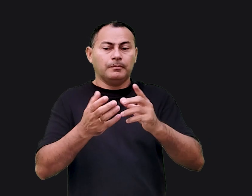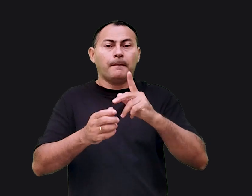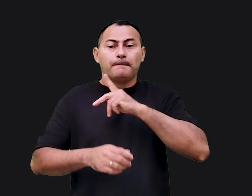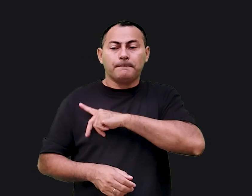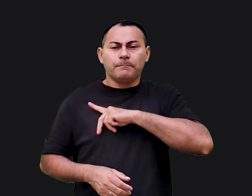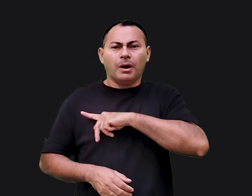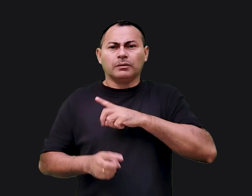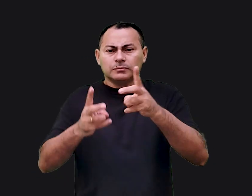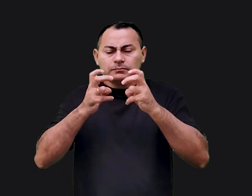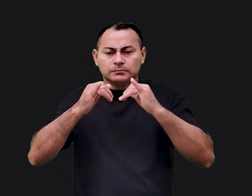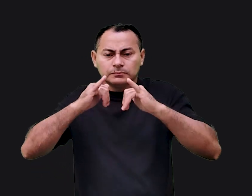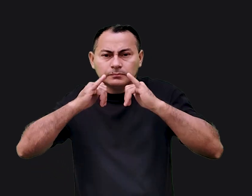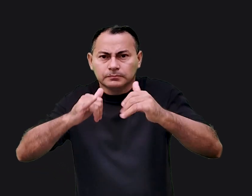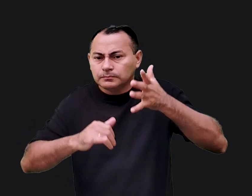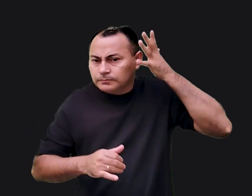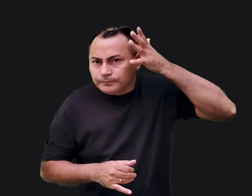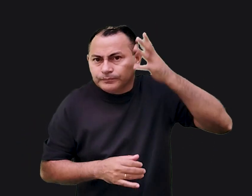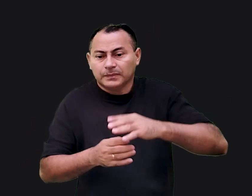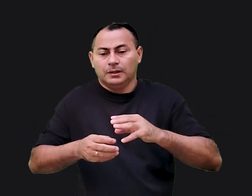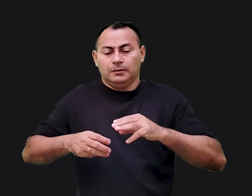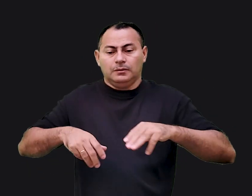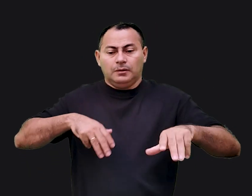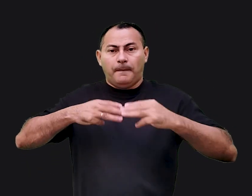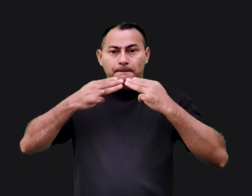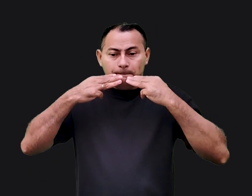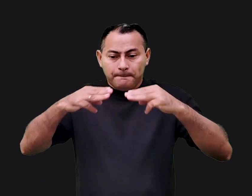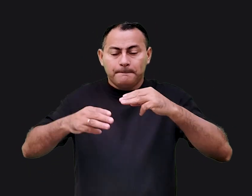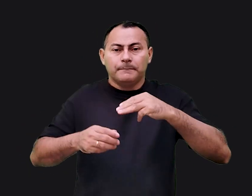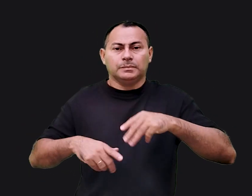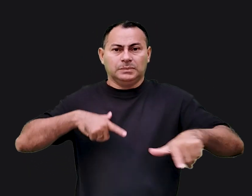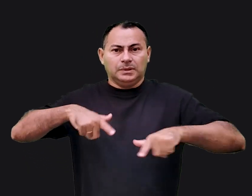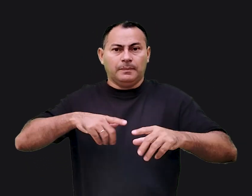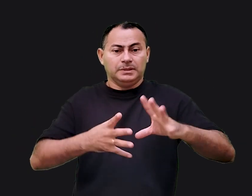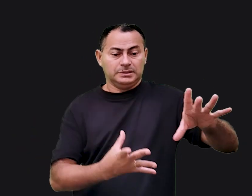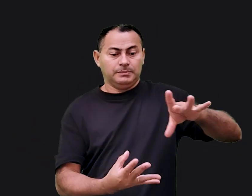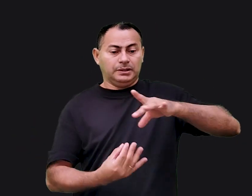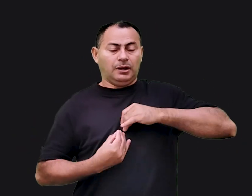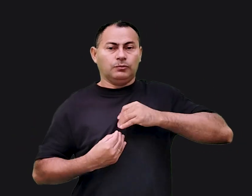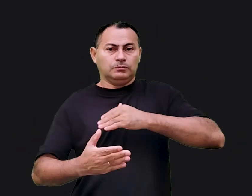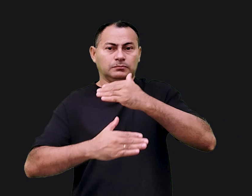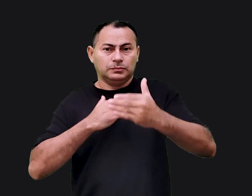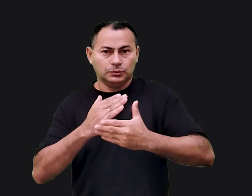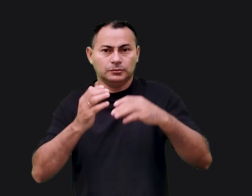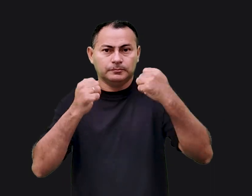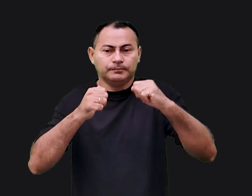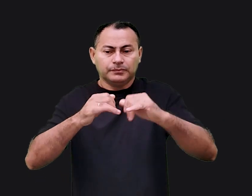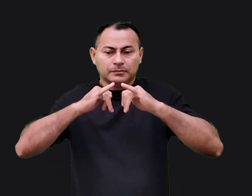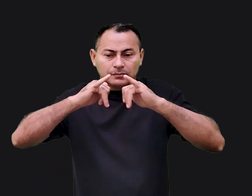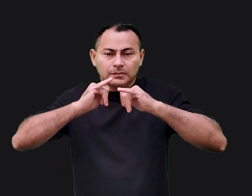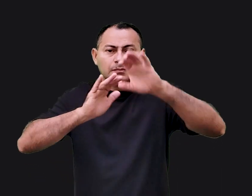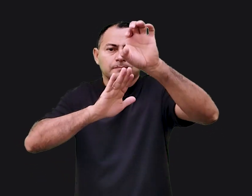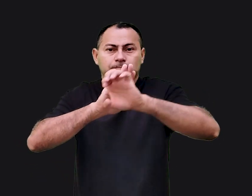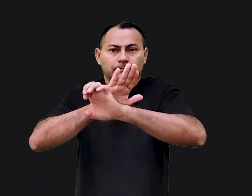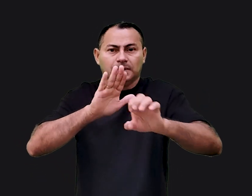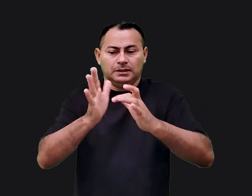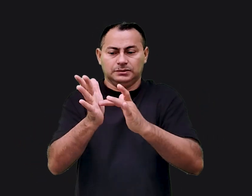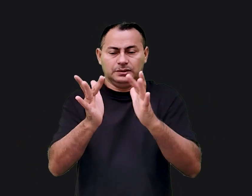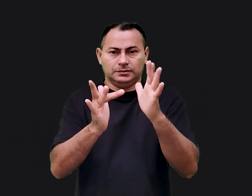Paulo percebeu que a pregação era um ministério espiritual e que tudo que ele precisava era anunciar o evangelho de Jesus